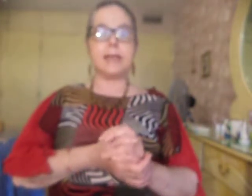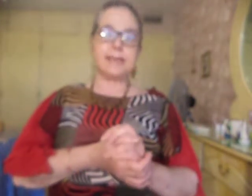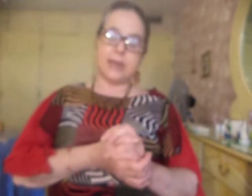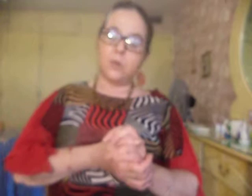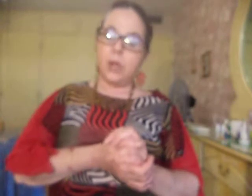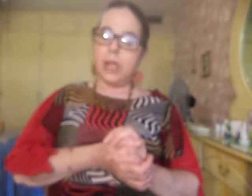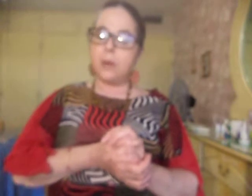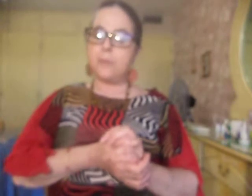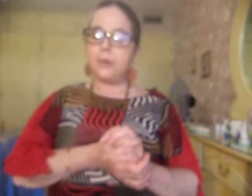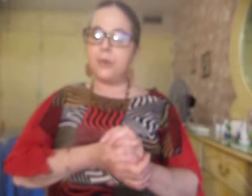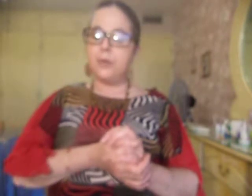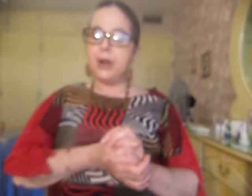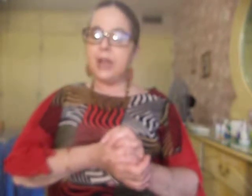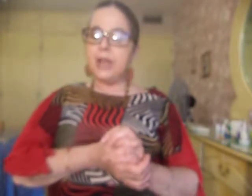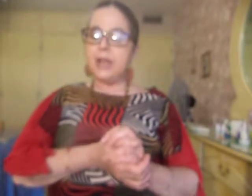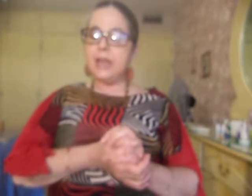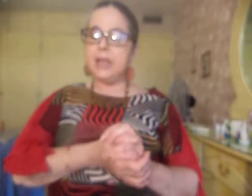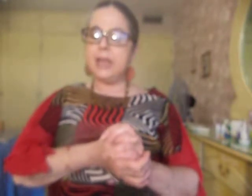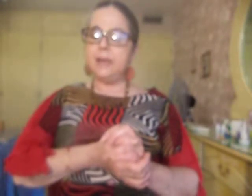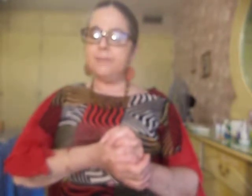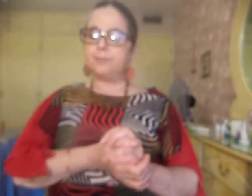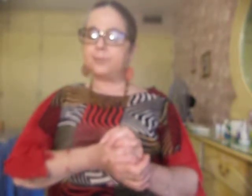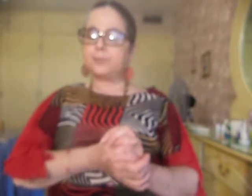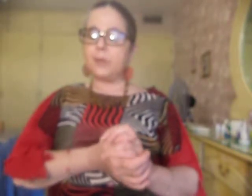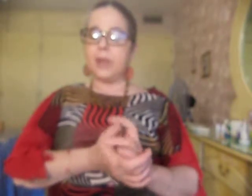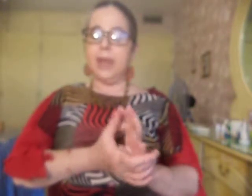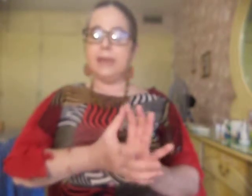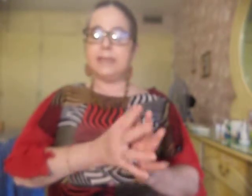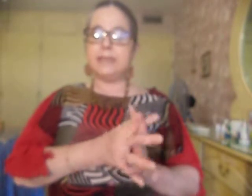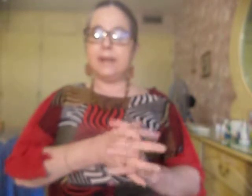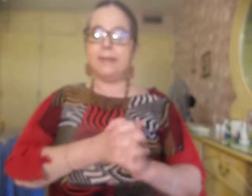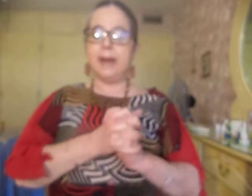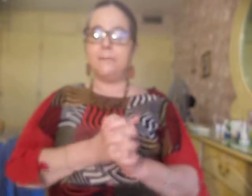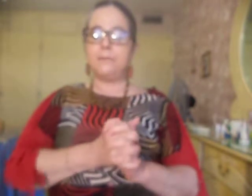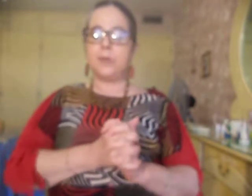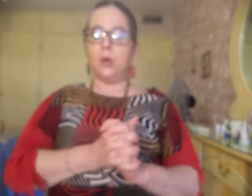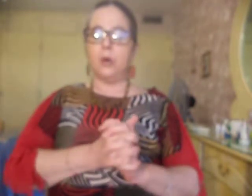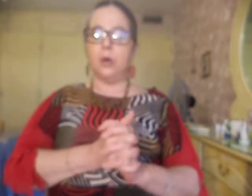del cuerpo y el sistema